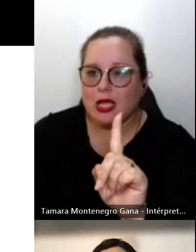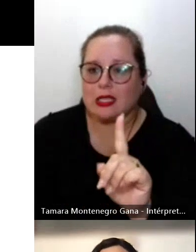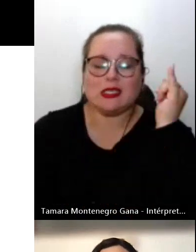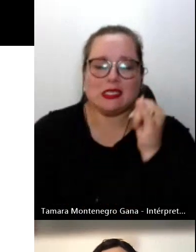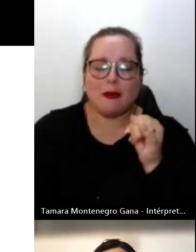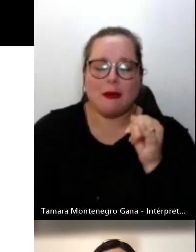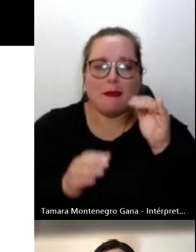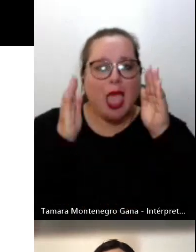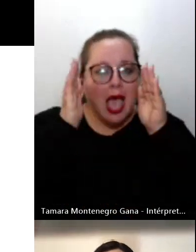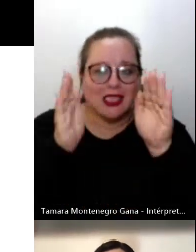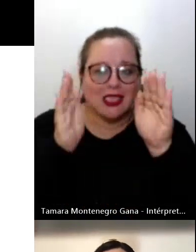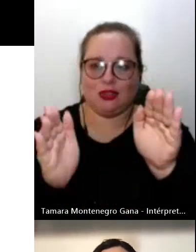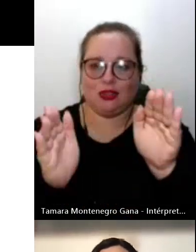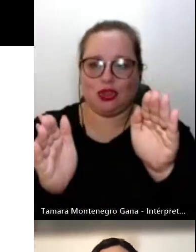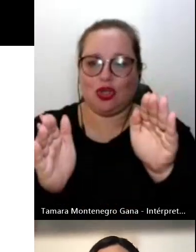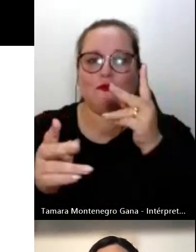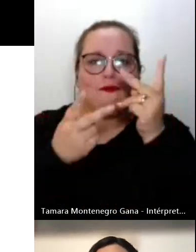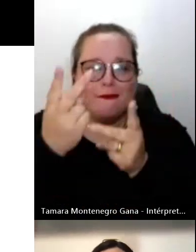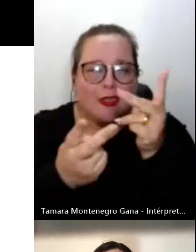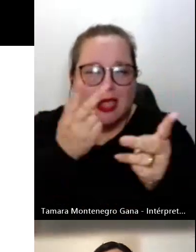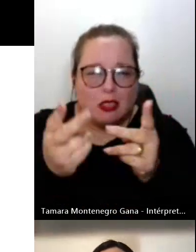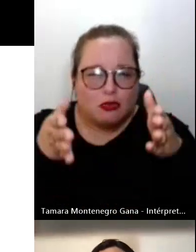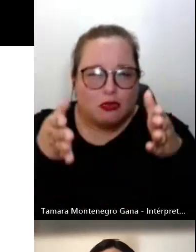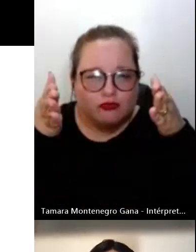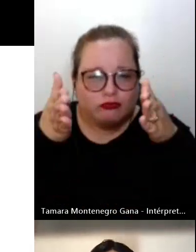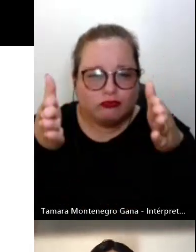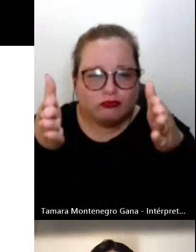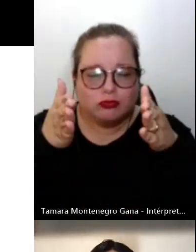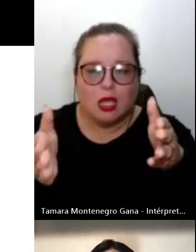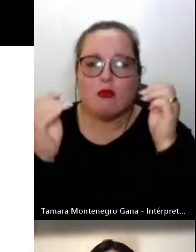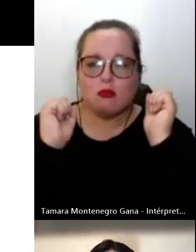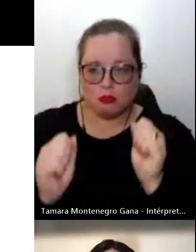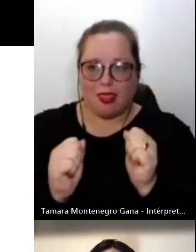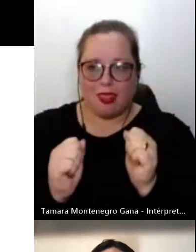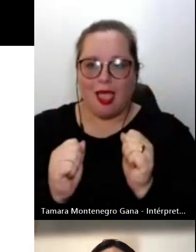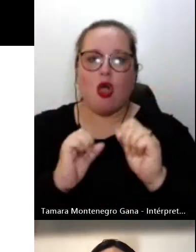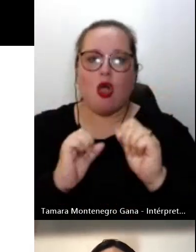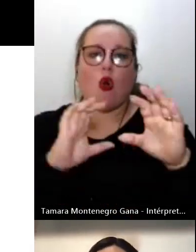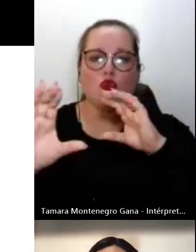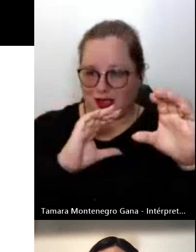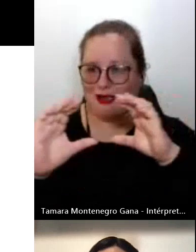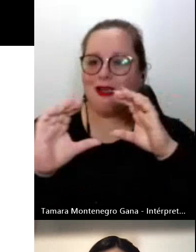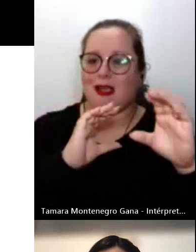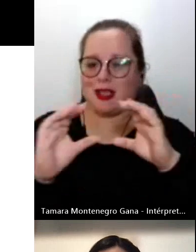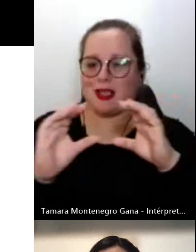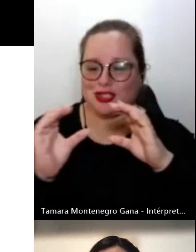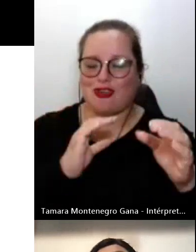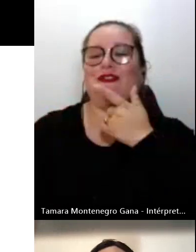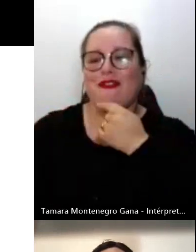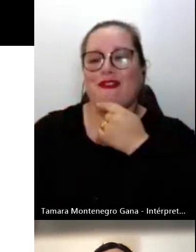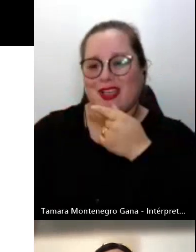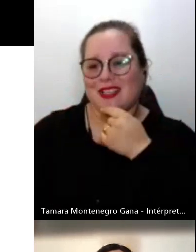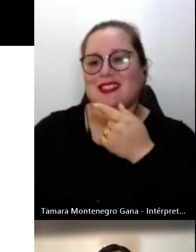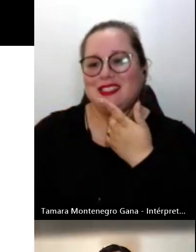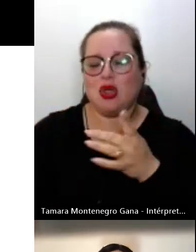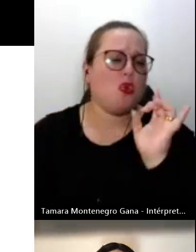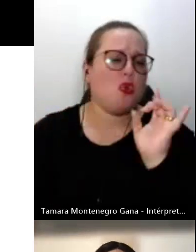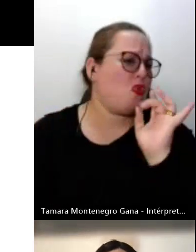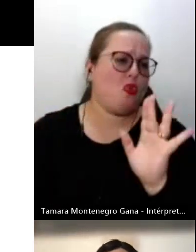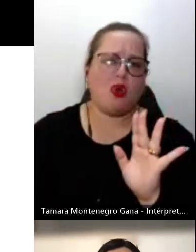tiempo atentos y mirando que pueda existir esta comunicación fluida, no